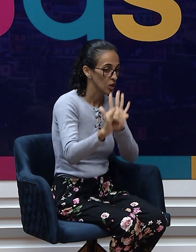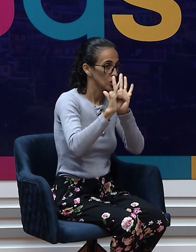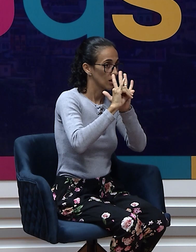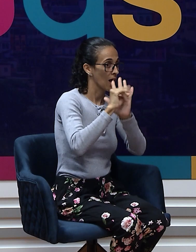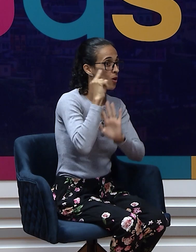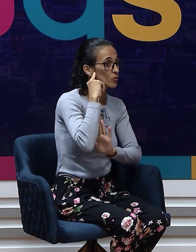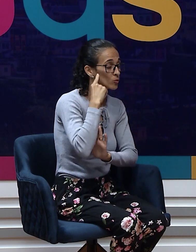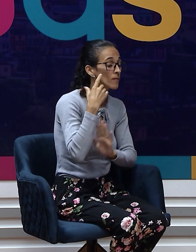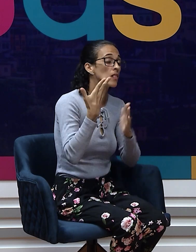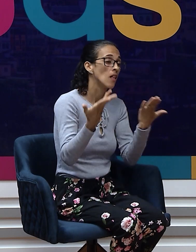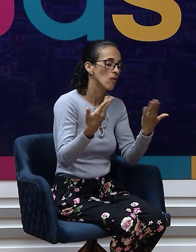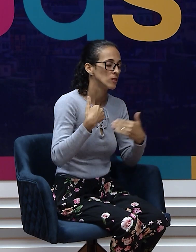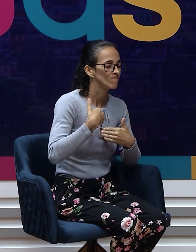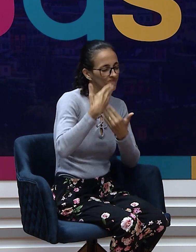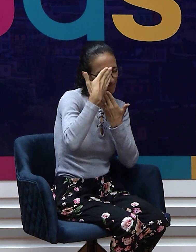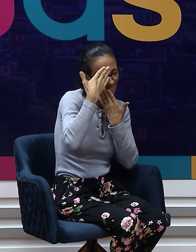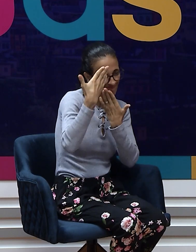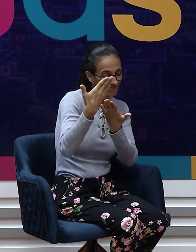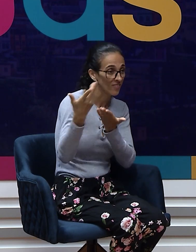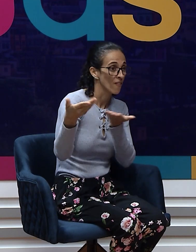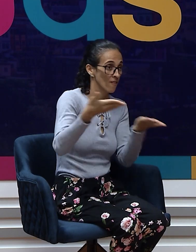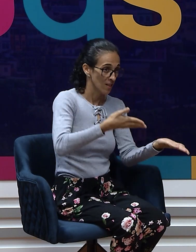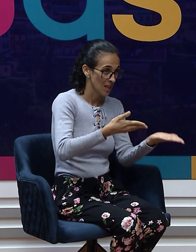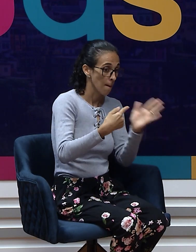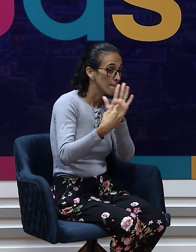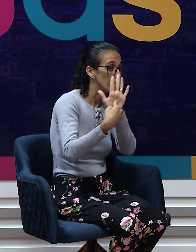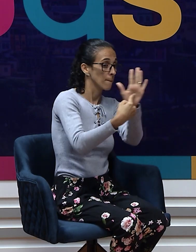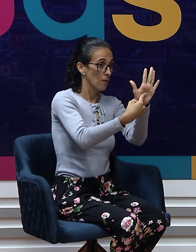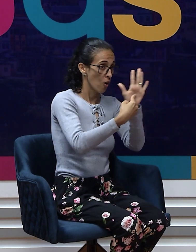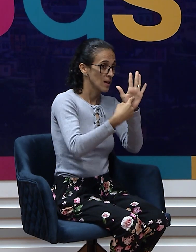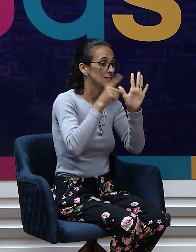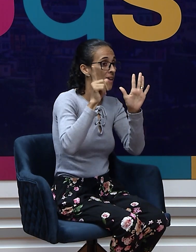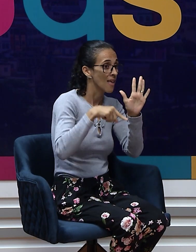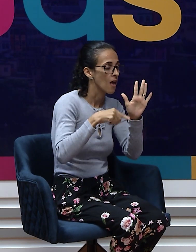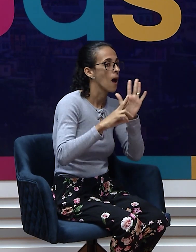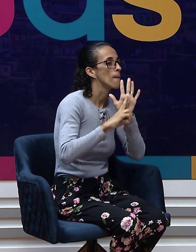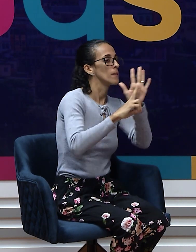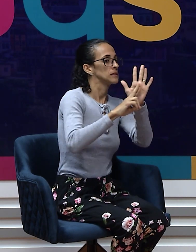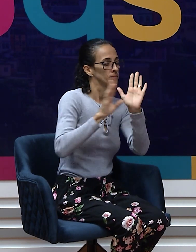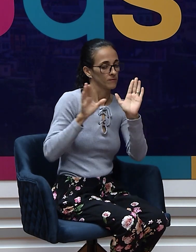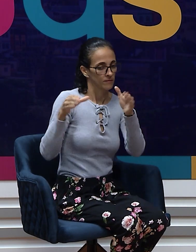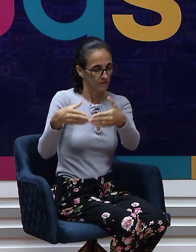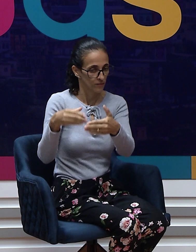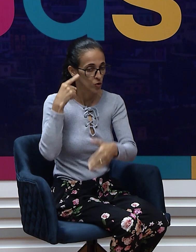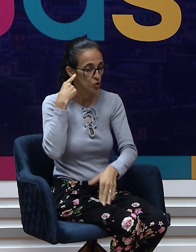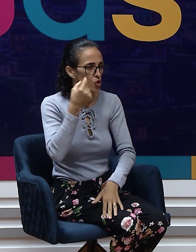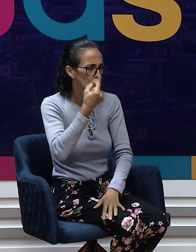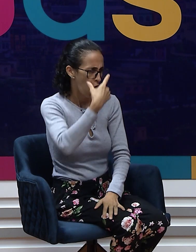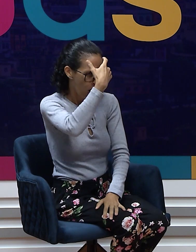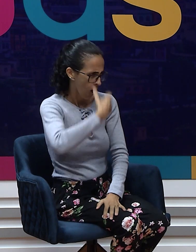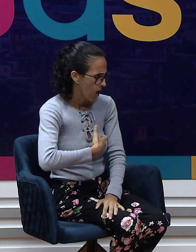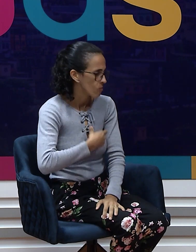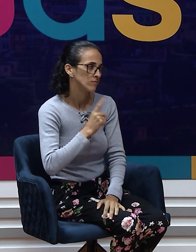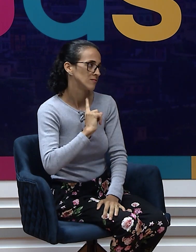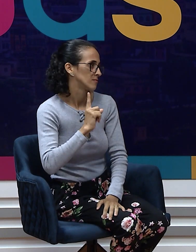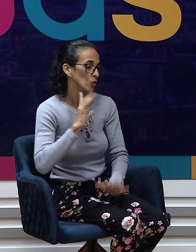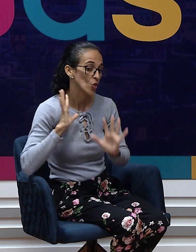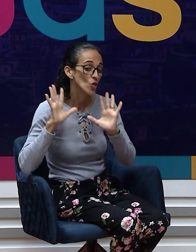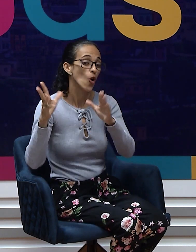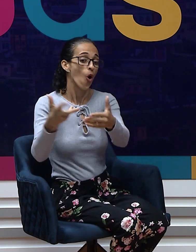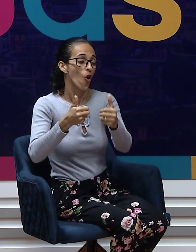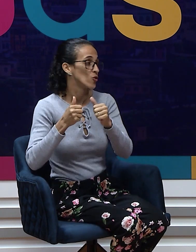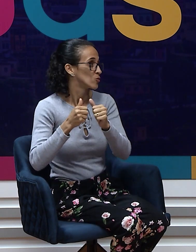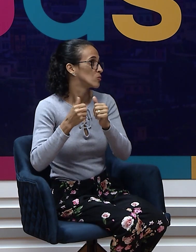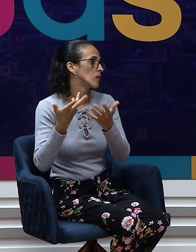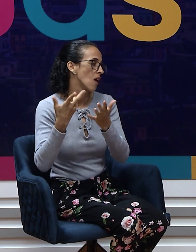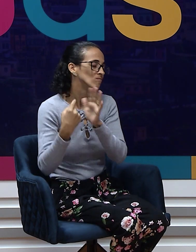não conhece os surdos e nem a nossa identidade. Então, eu gostaria muito de agradecer pelo convite e mostrar e estar representando aqui a